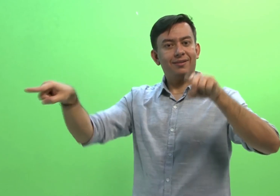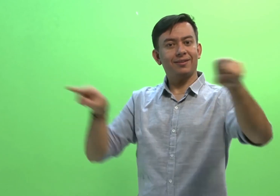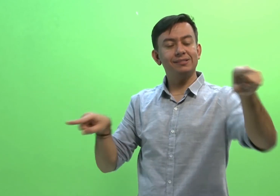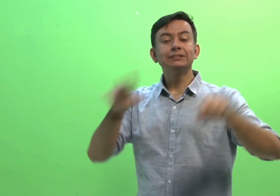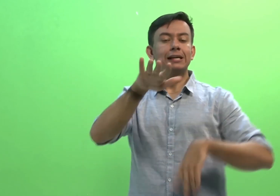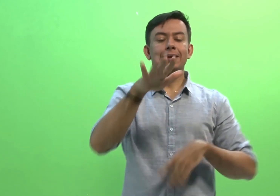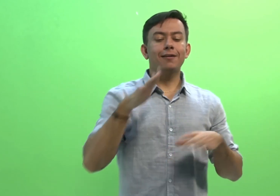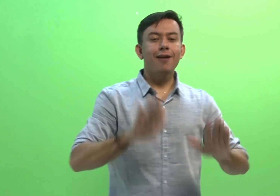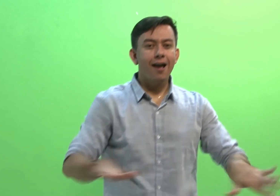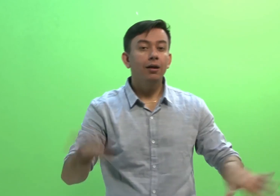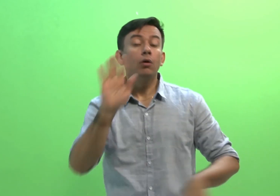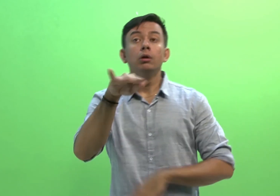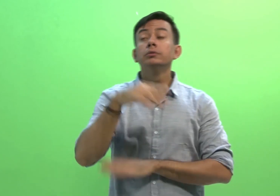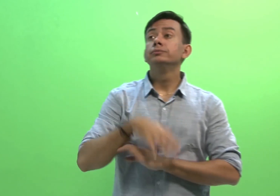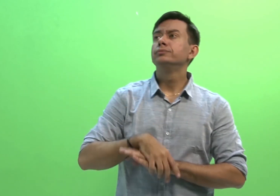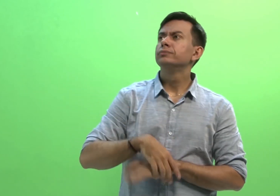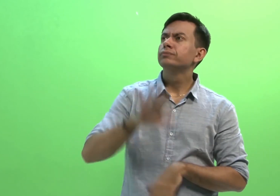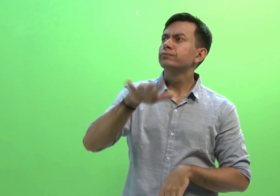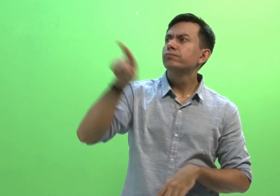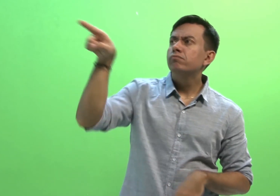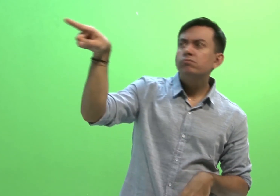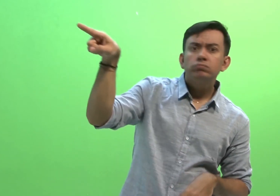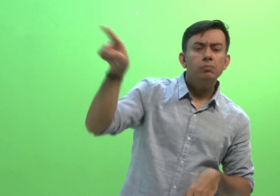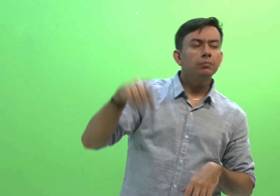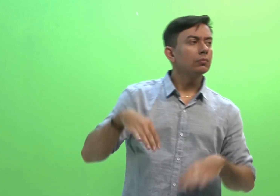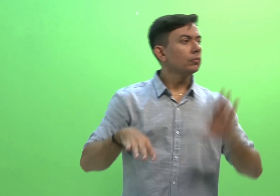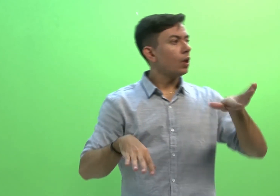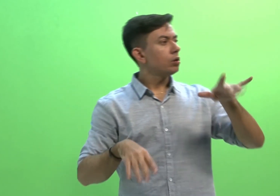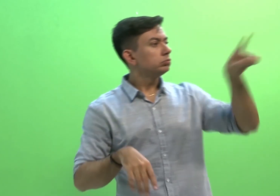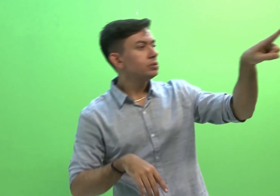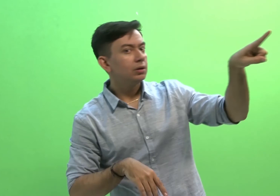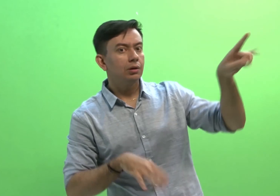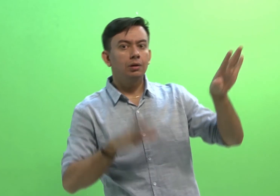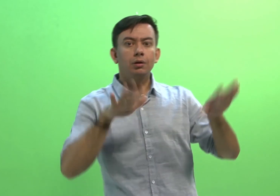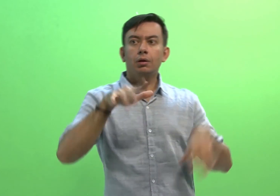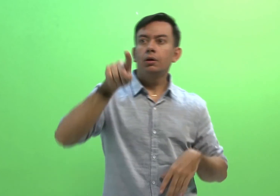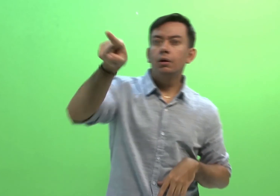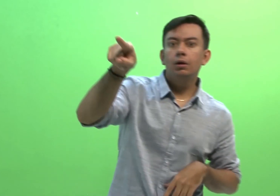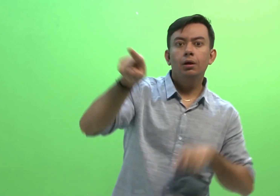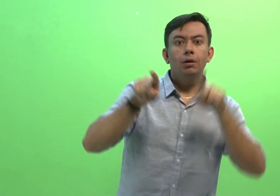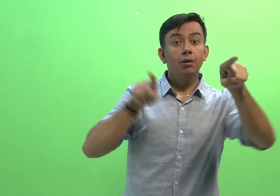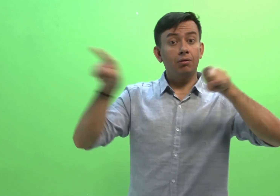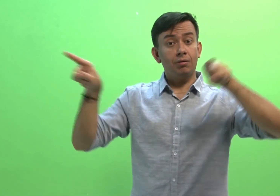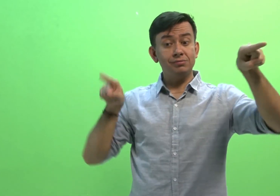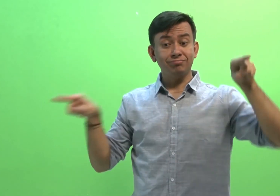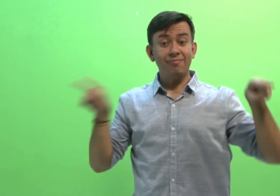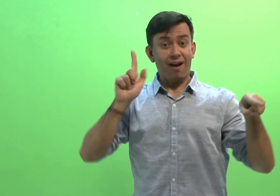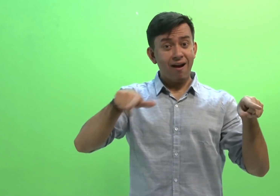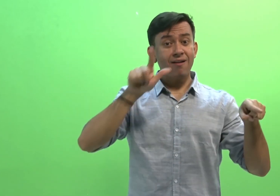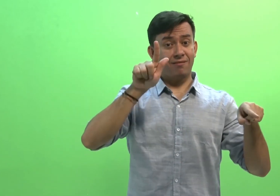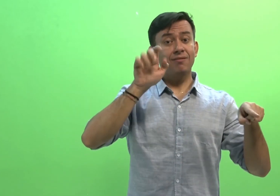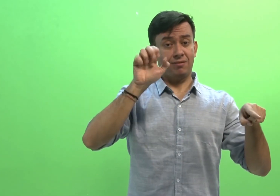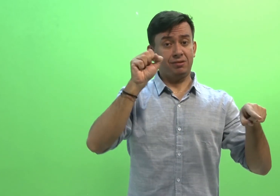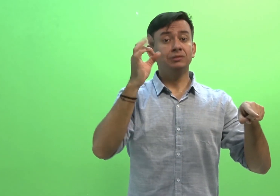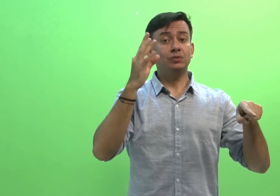Então, as crianças naturalmente apontam. Vejam, vejam isso, vejam aquilo. Então, esta apontação,